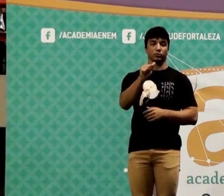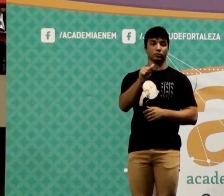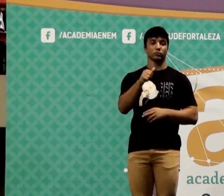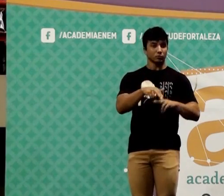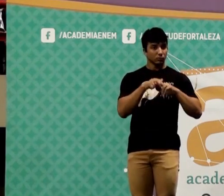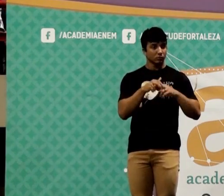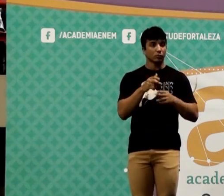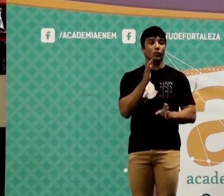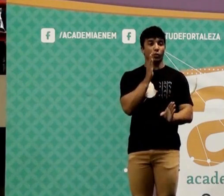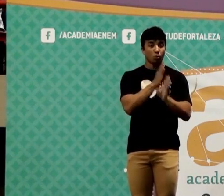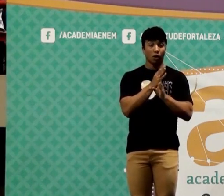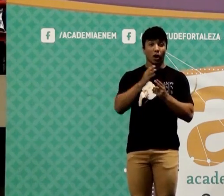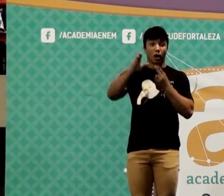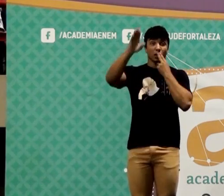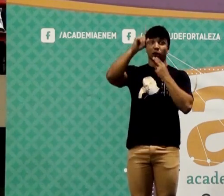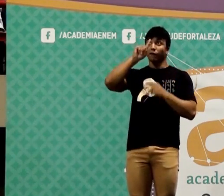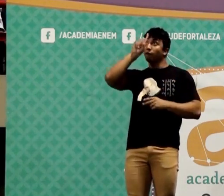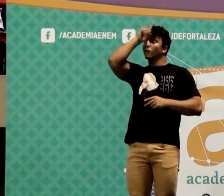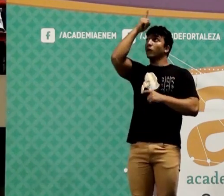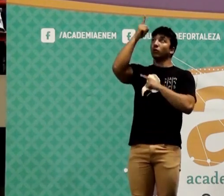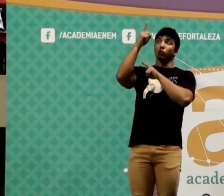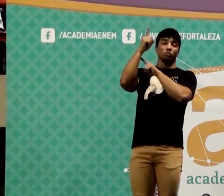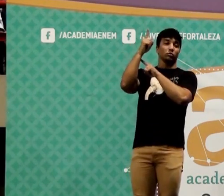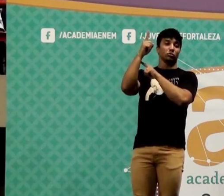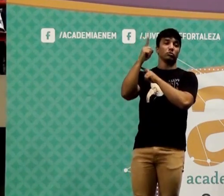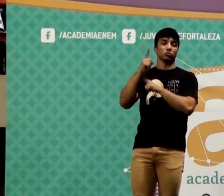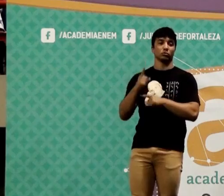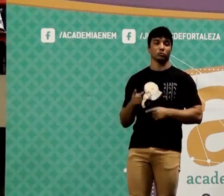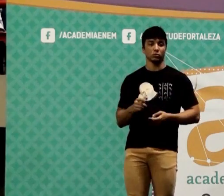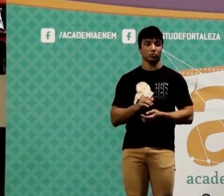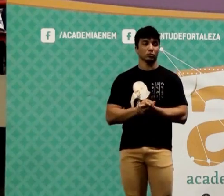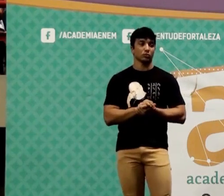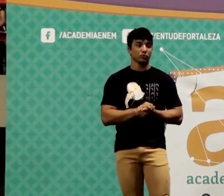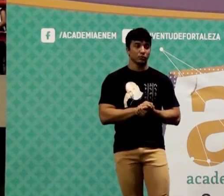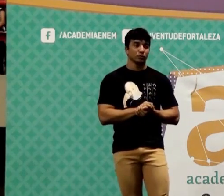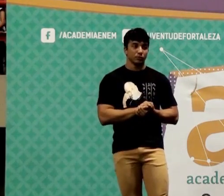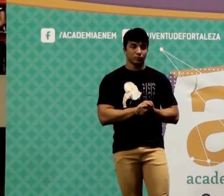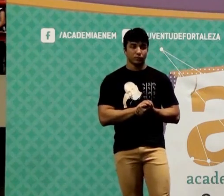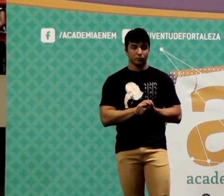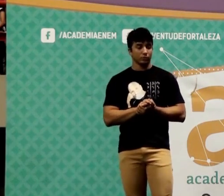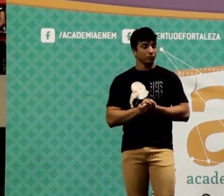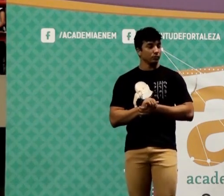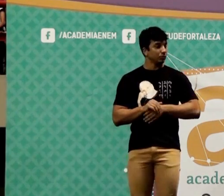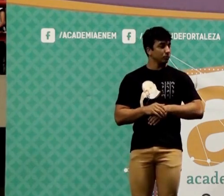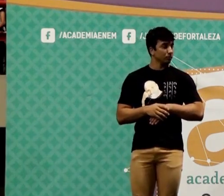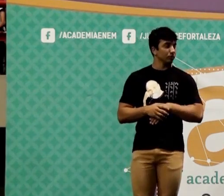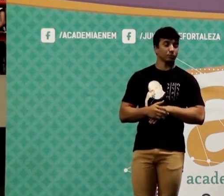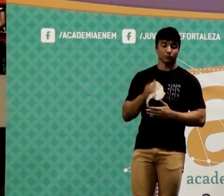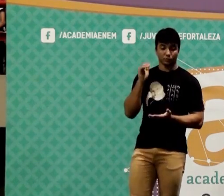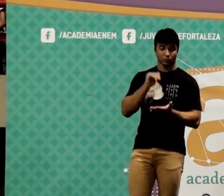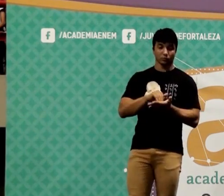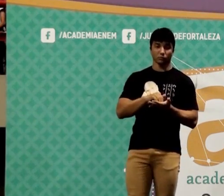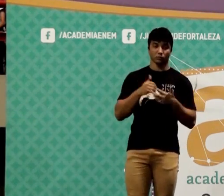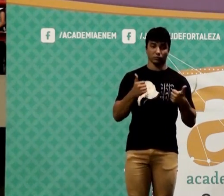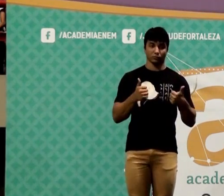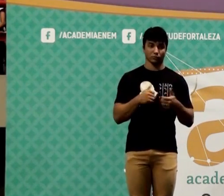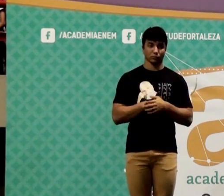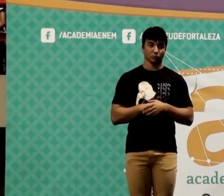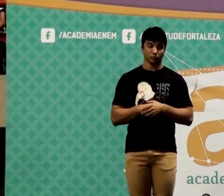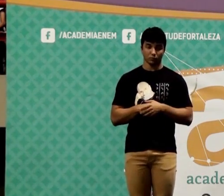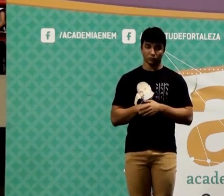Bem. Então como é que pode o item A dizer que ele fala negativamente dos cavaleiros? Se nós temos até aquele filme, o nome do filme já diz tudo,